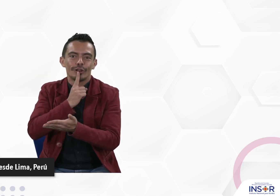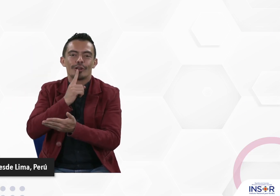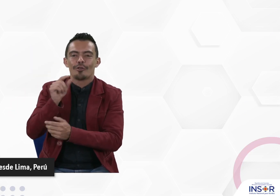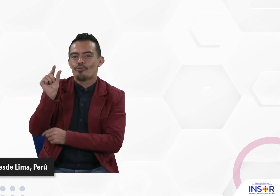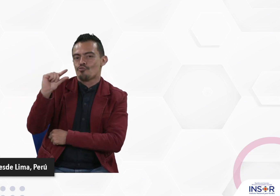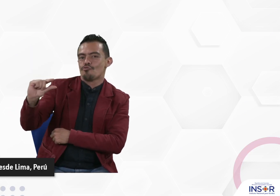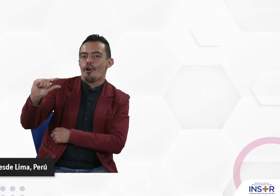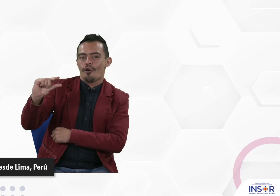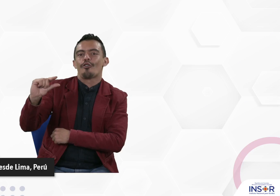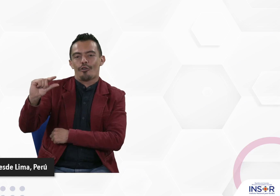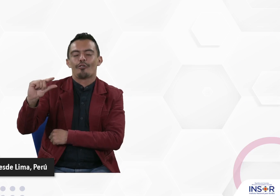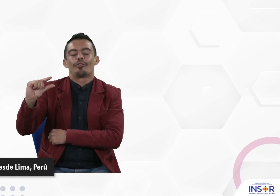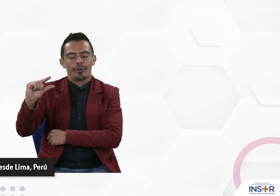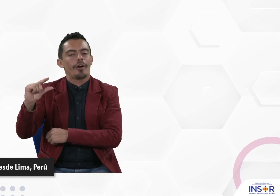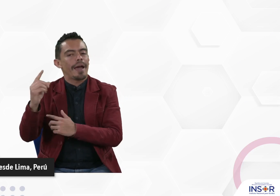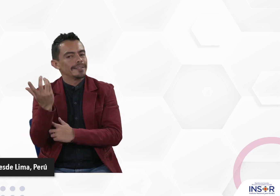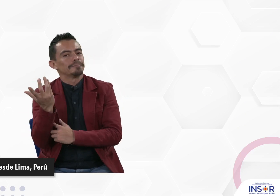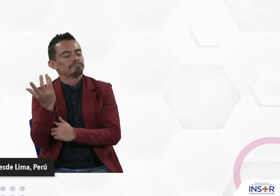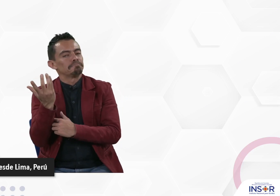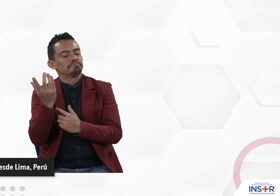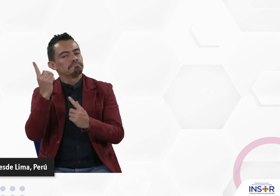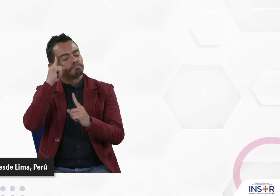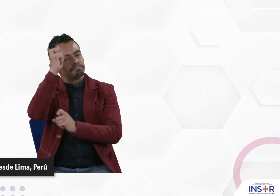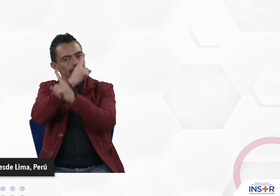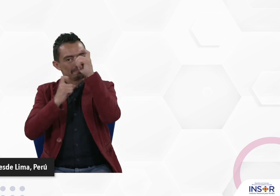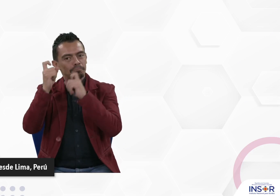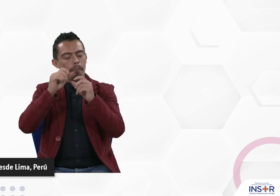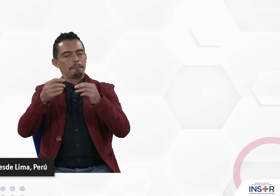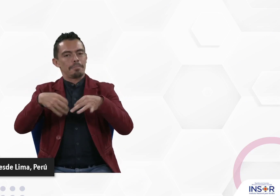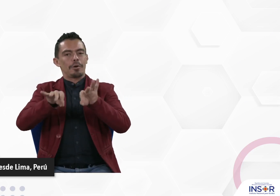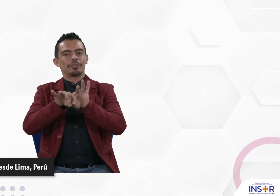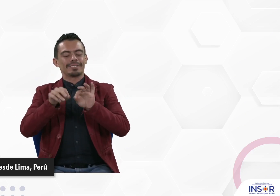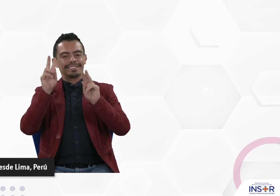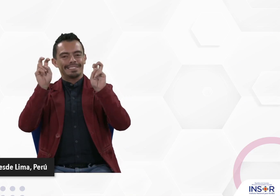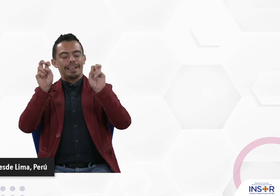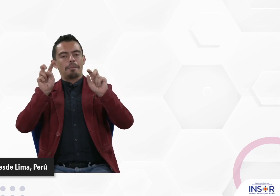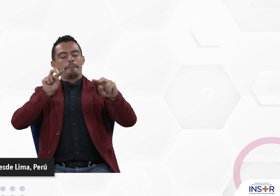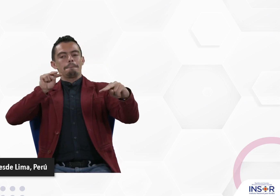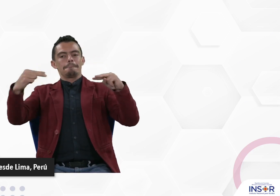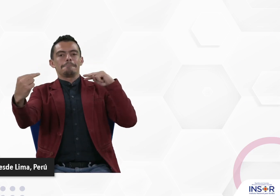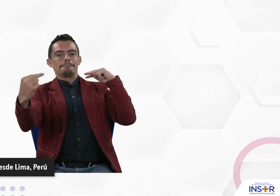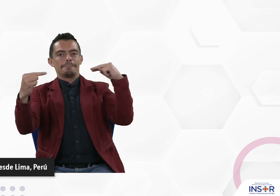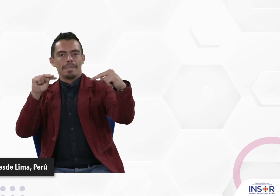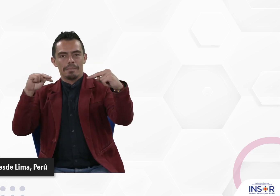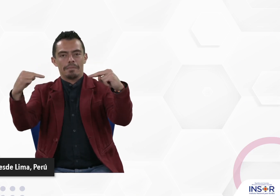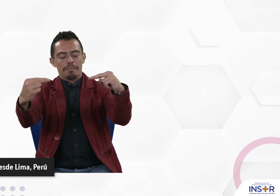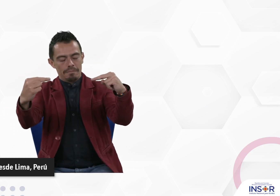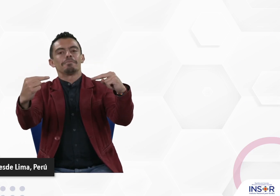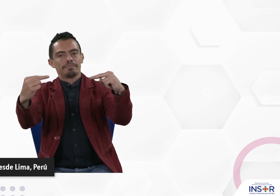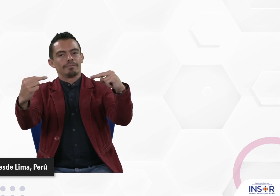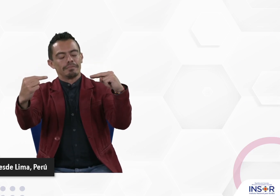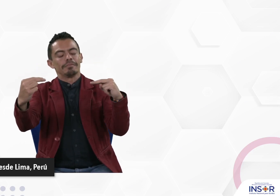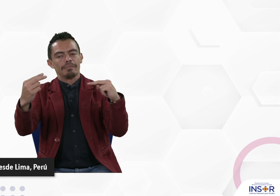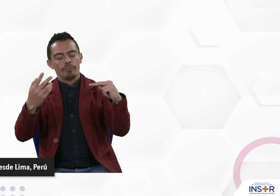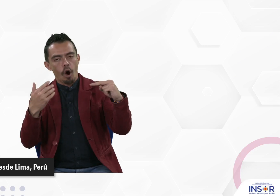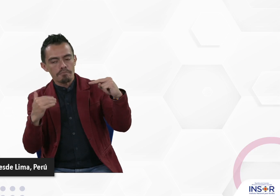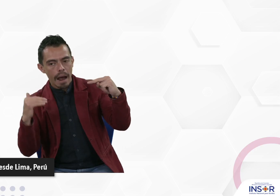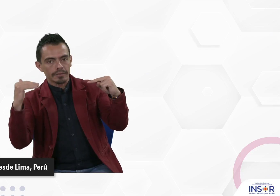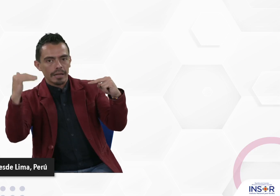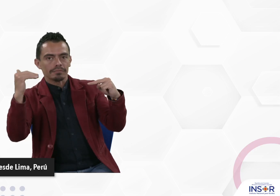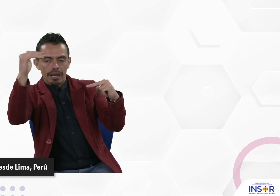sordos, muy pocos, muy pequeñito ese porcentaje, y eso pues nos lleva a la reflexión de esas otras